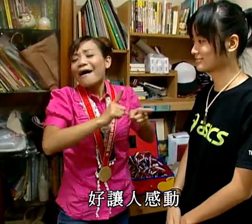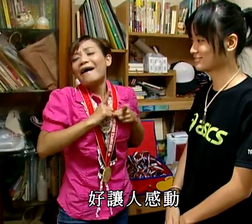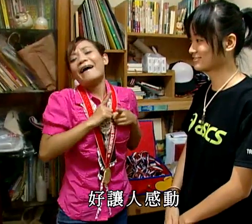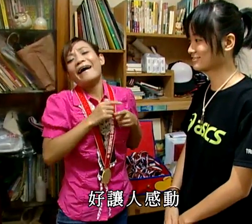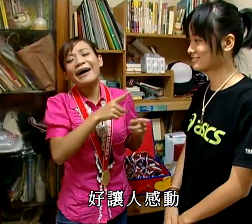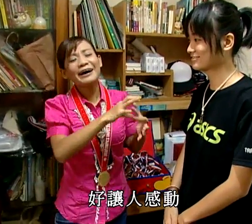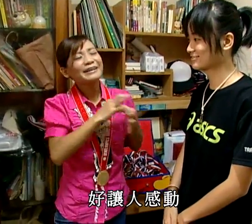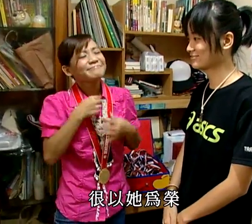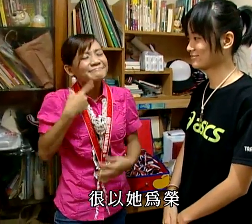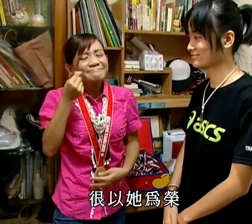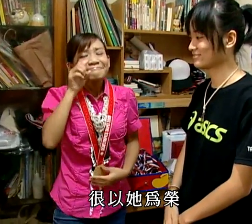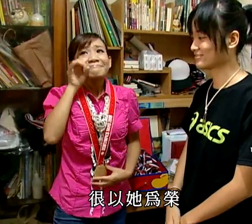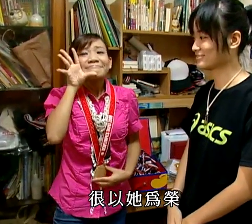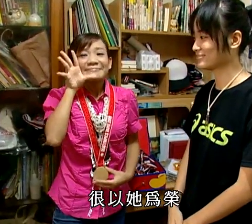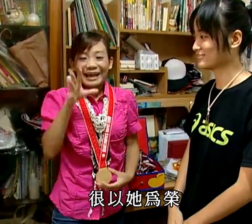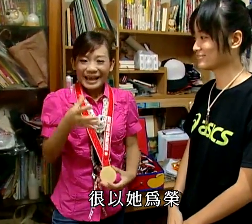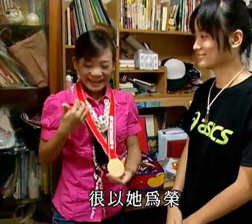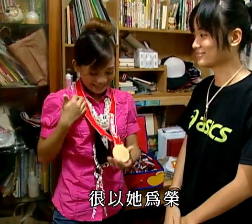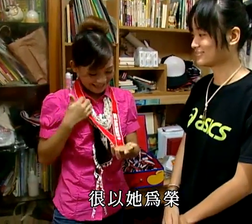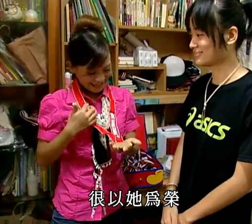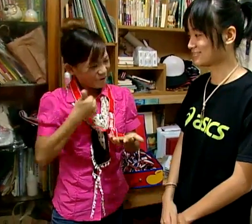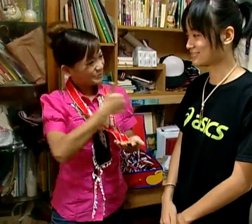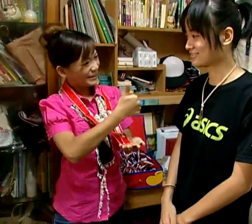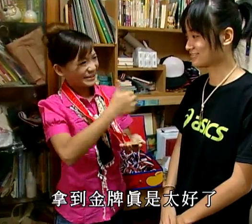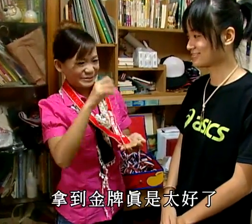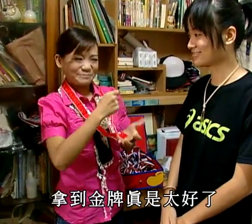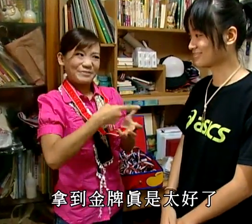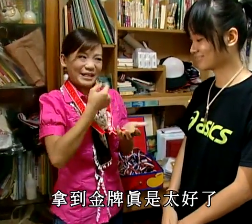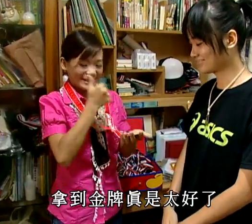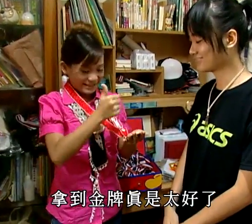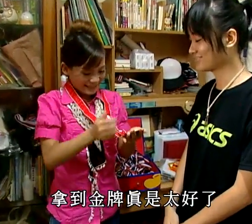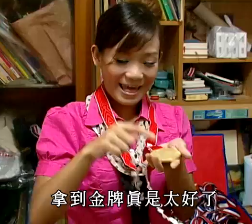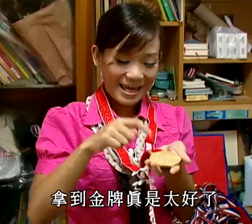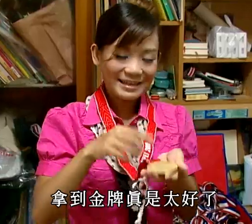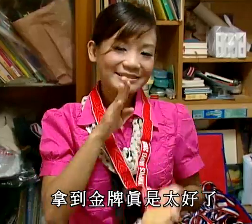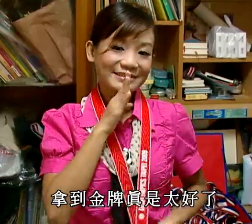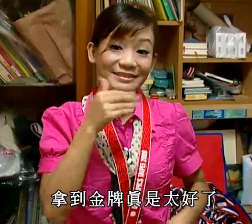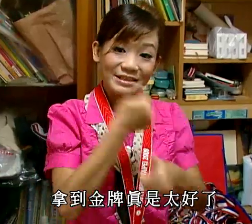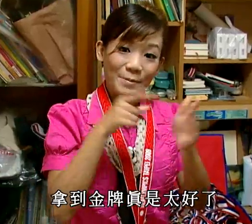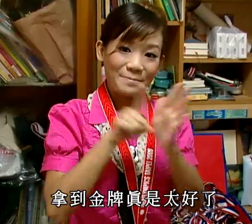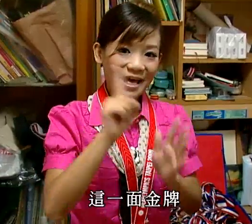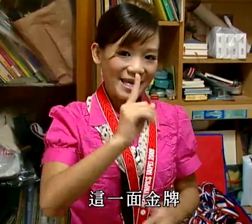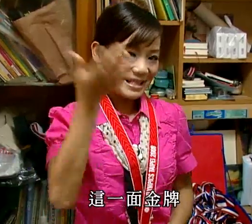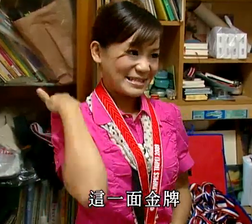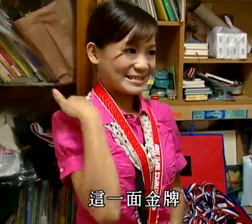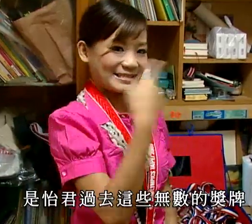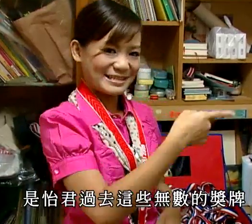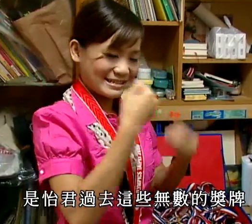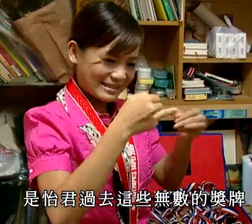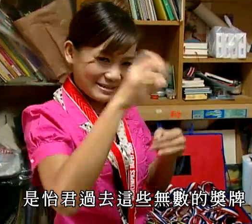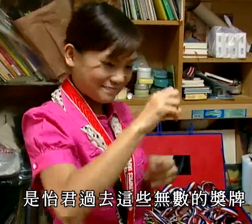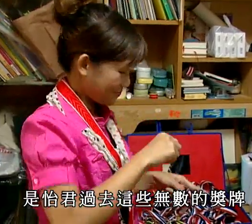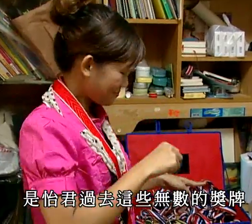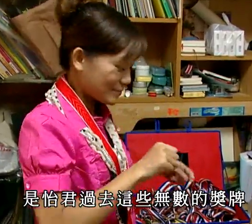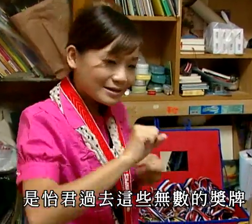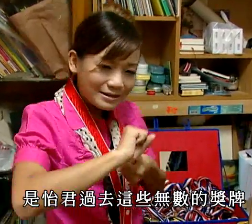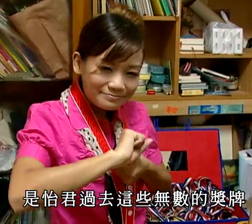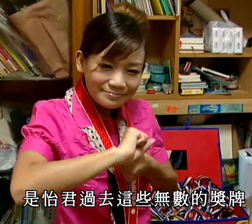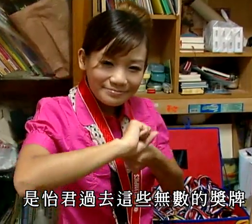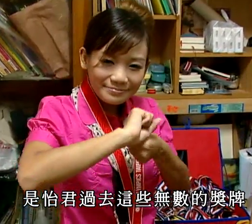动，很以他为荣呢。拿到金牌真是太好了，这面金牌是怡君过去这些无数的奖